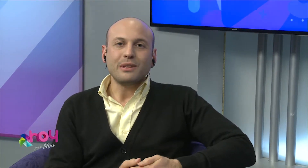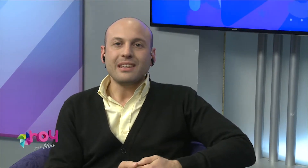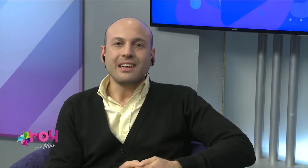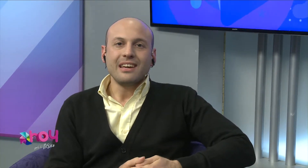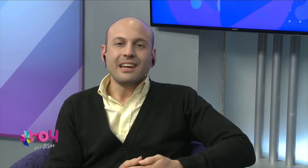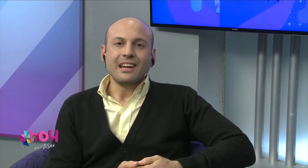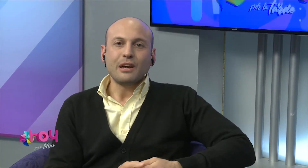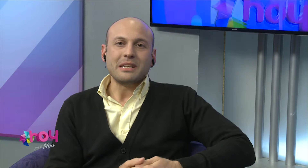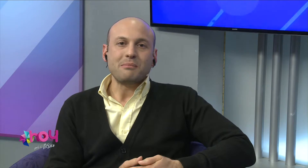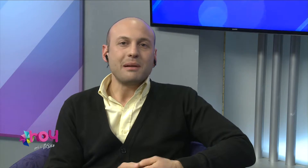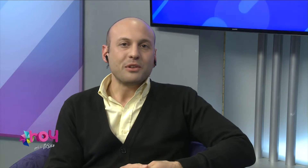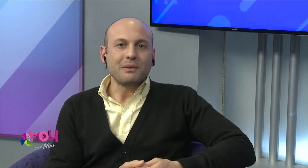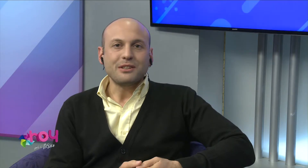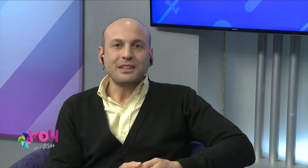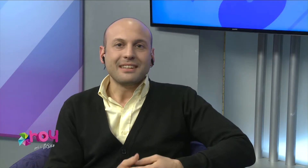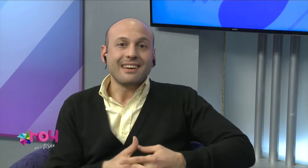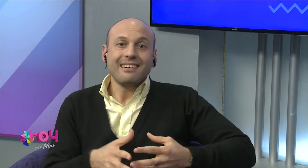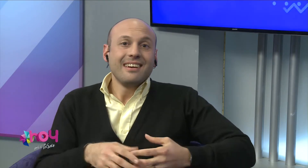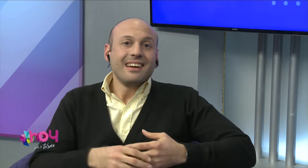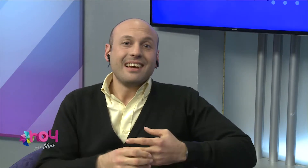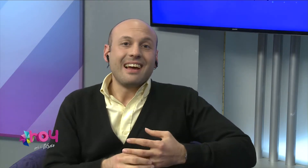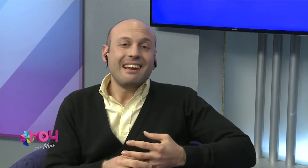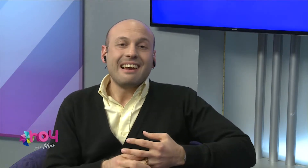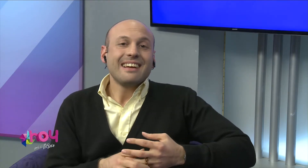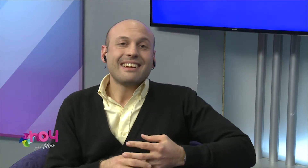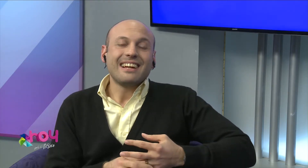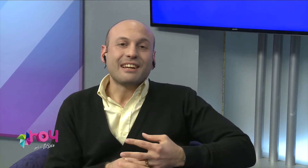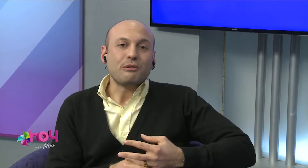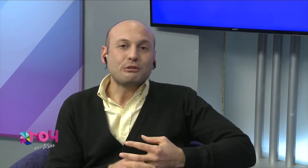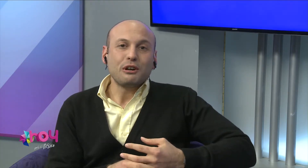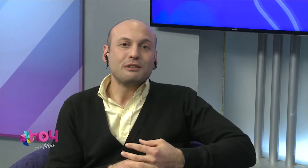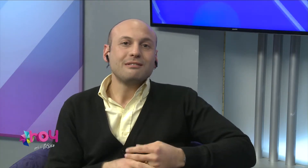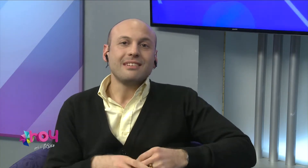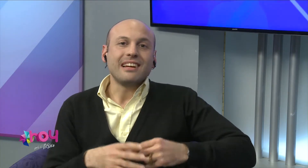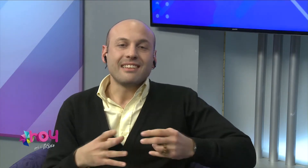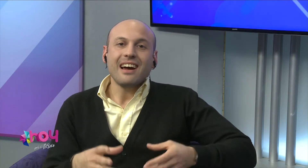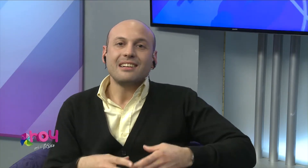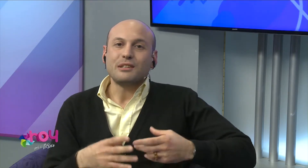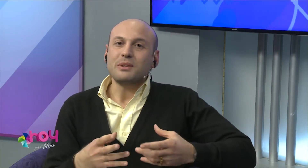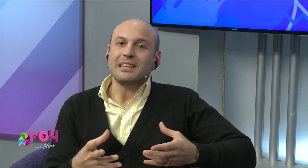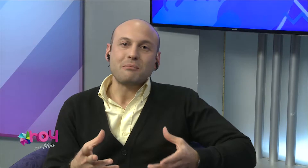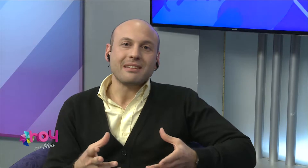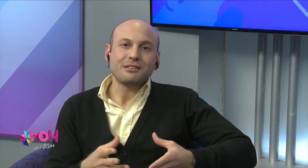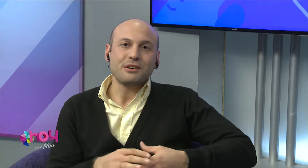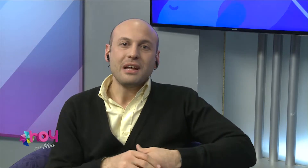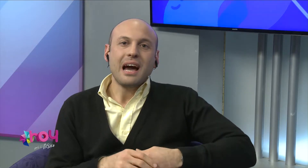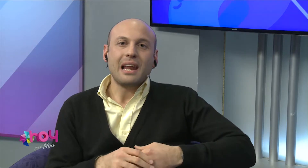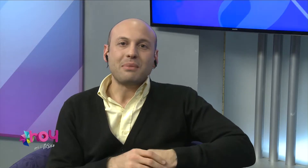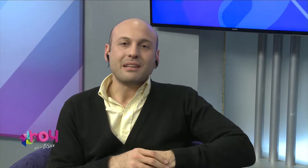de las principales motivaciones, que la letra, la traducción literal, sin una interpretación a la